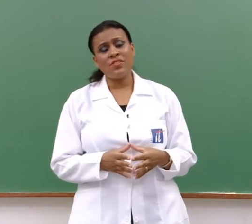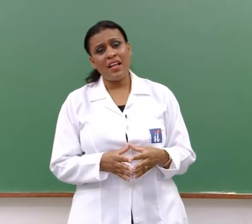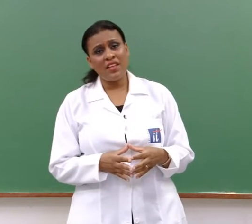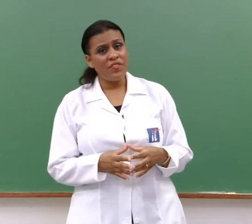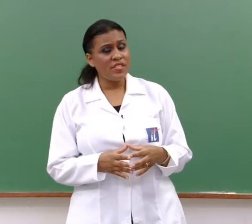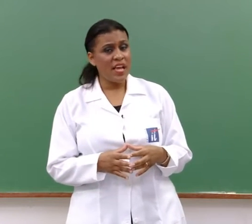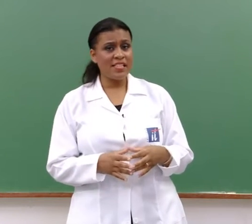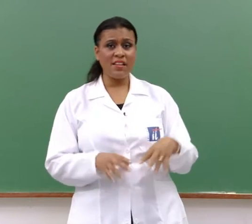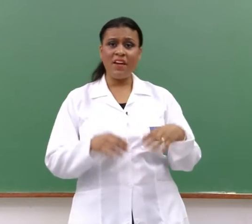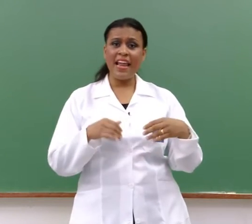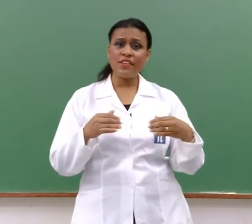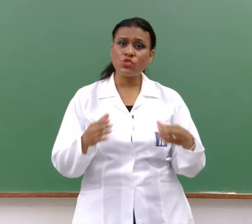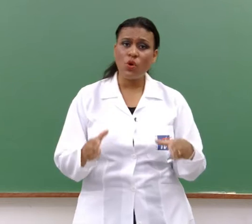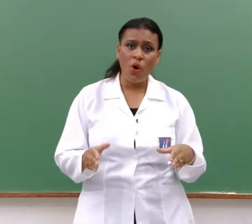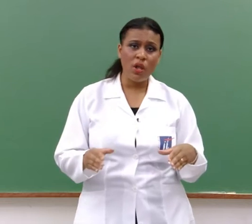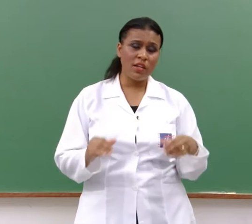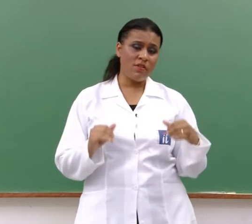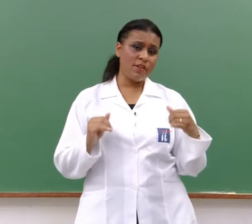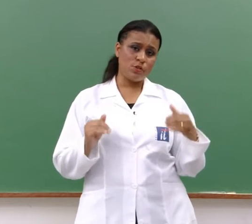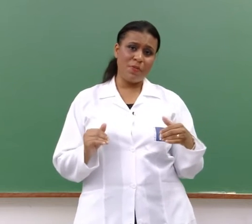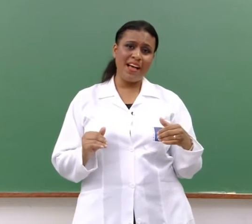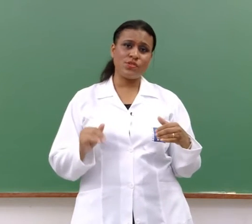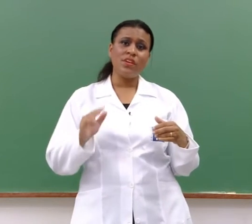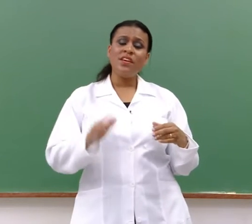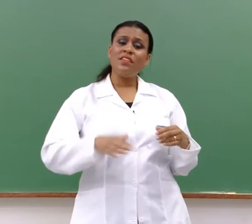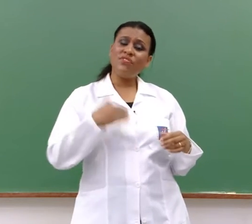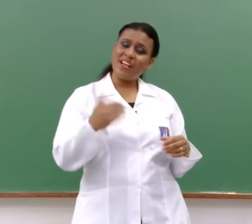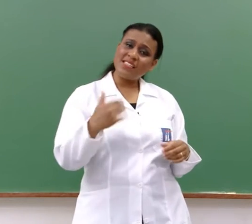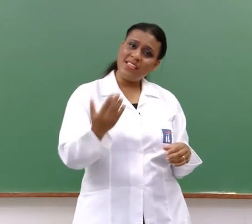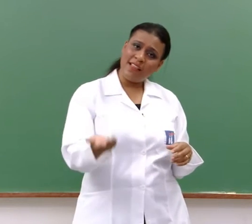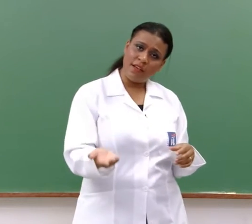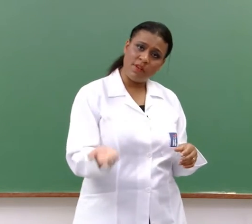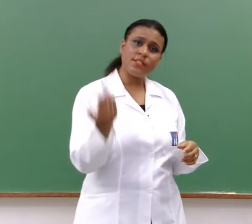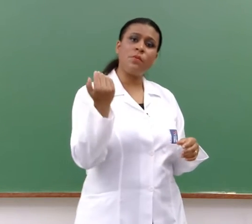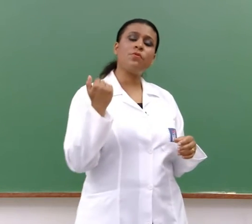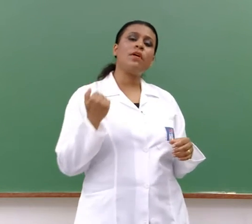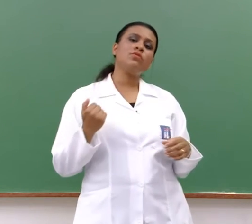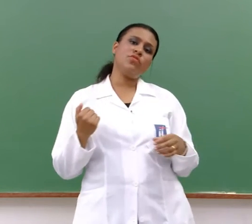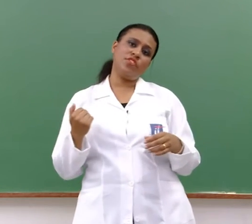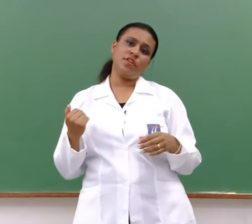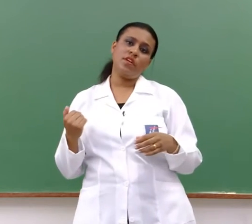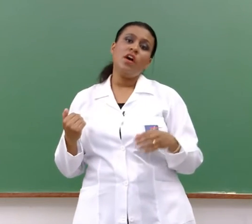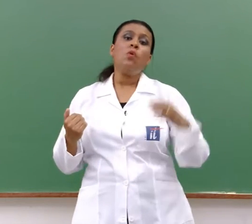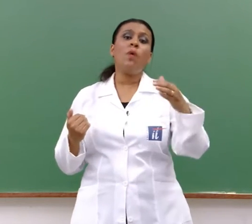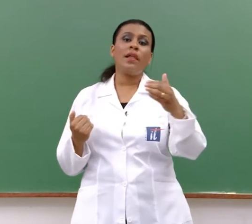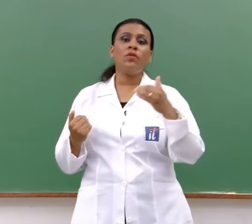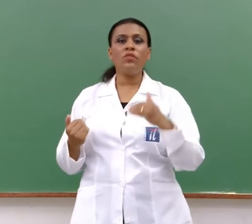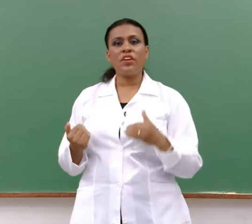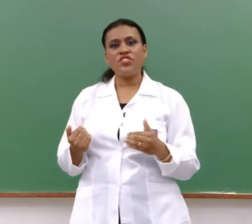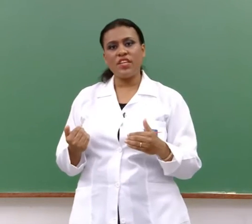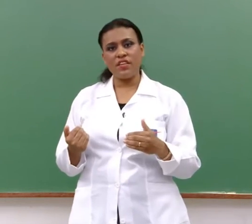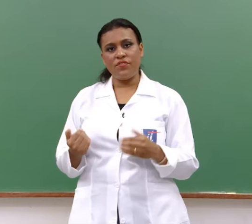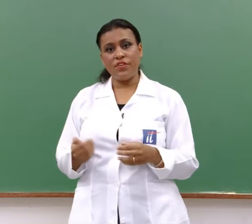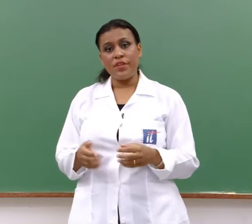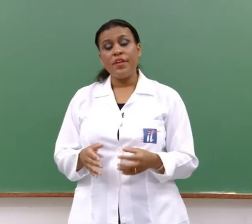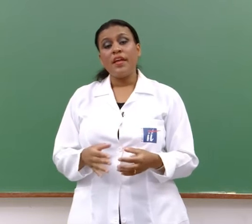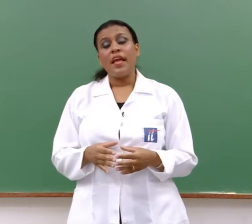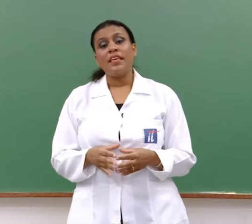da deficiência, não era a escola, não era o espaço que fazia adequação para o aluno ver. O aluno que tinha que vir. O